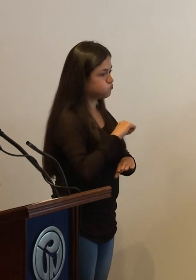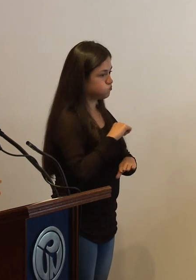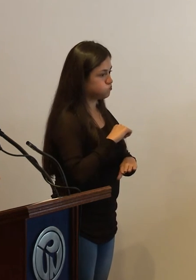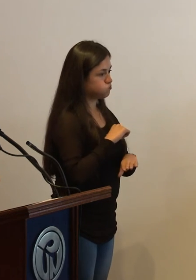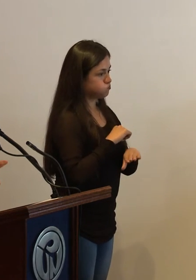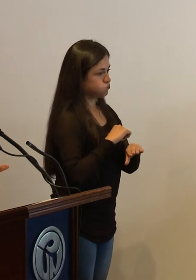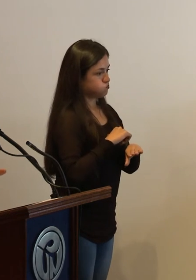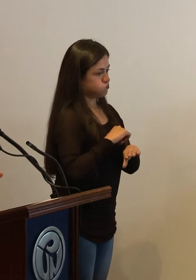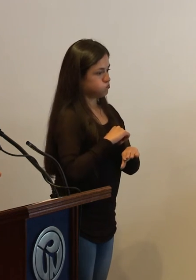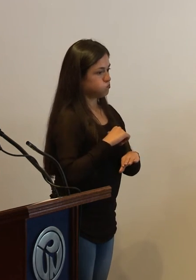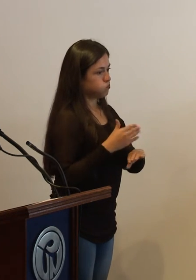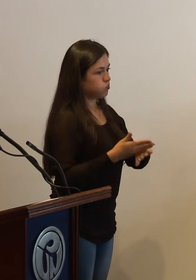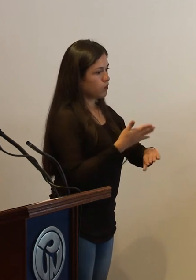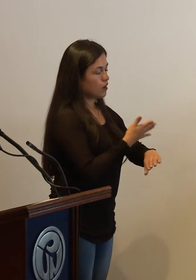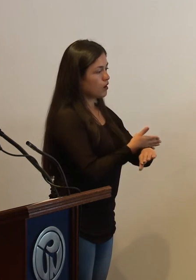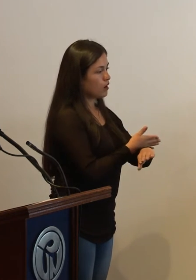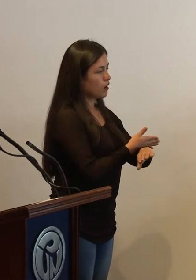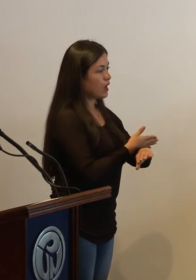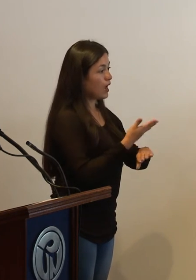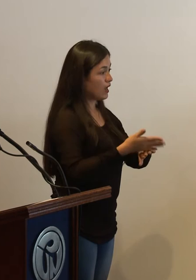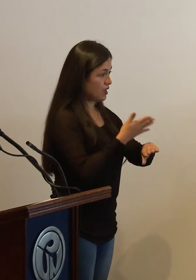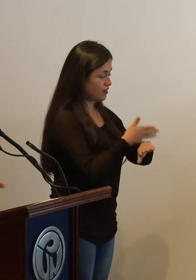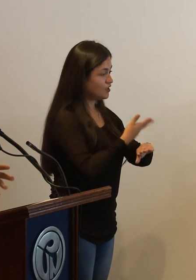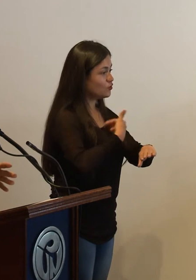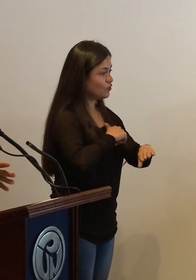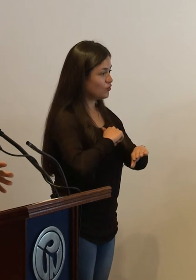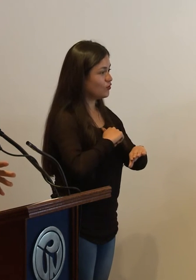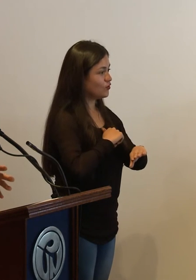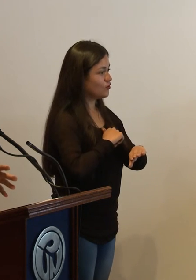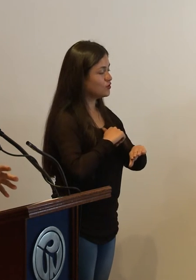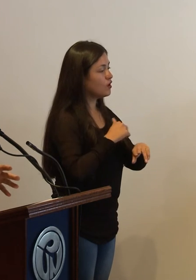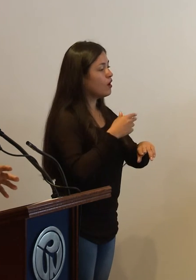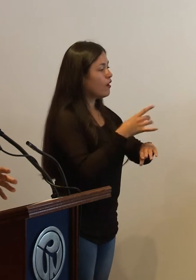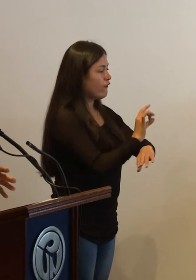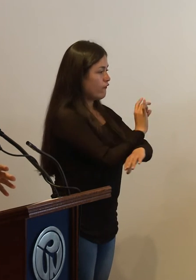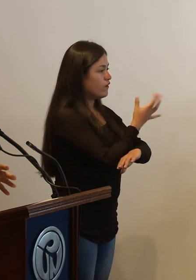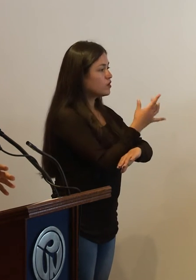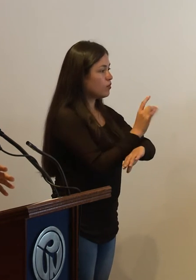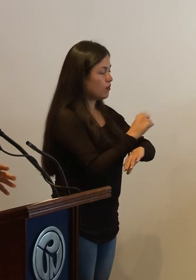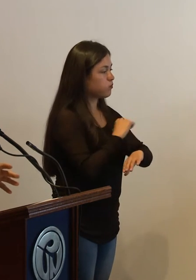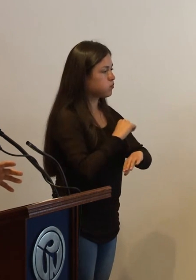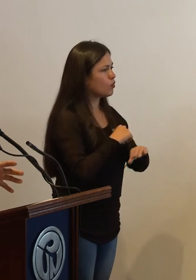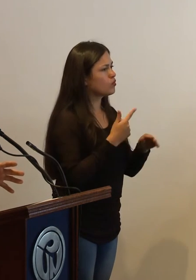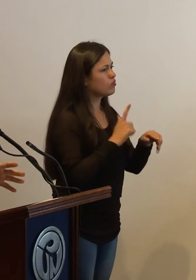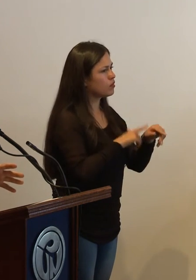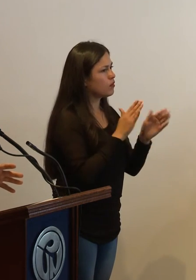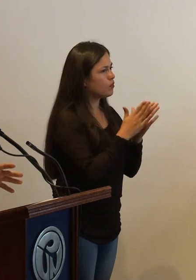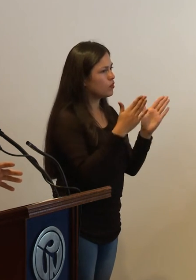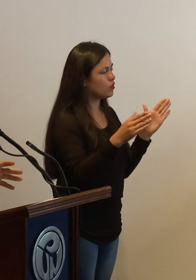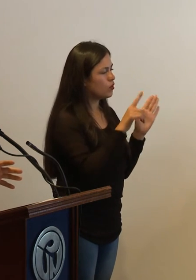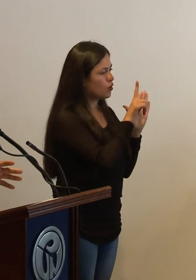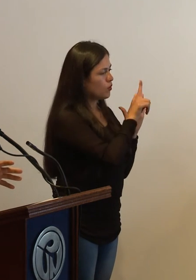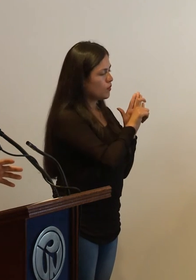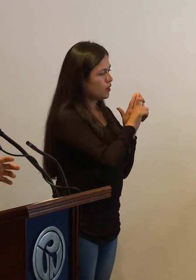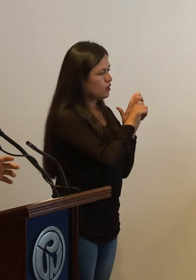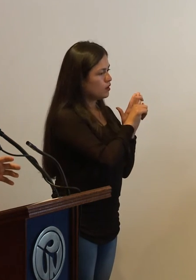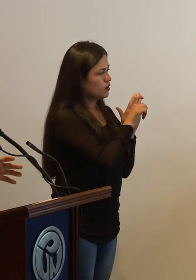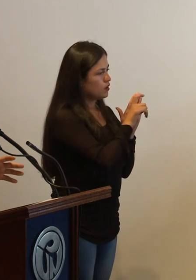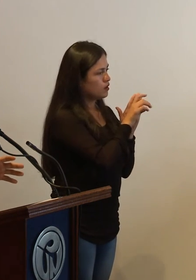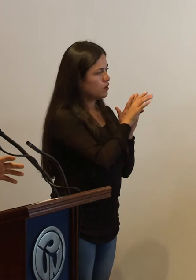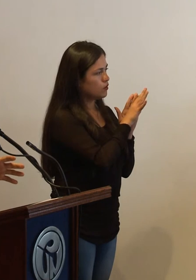les hablaba de la modalidad desescolarizada, que más o menos fue entre los años